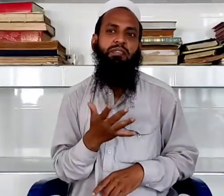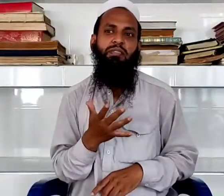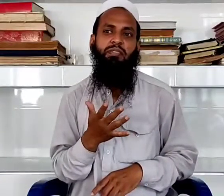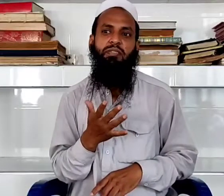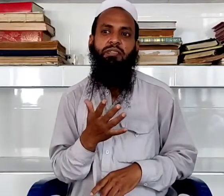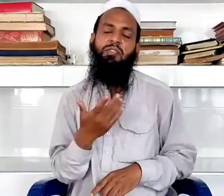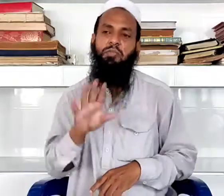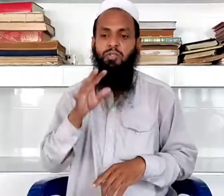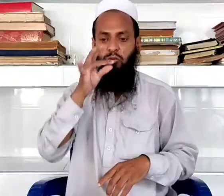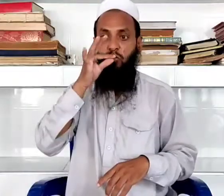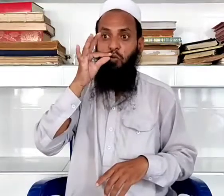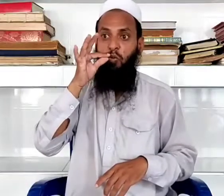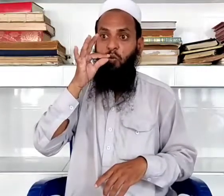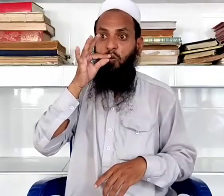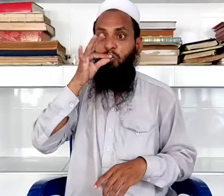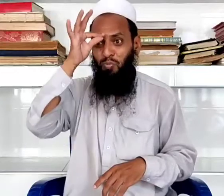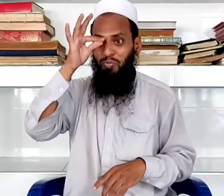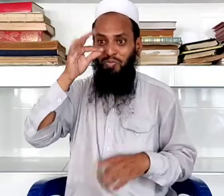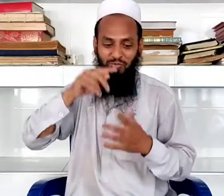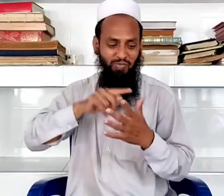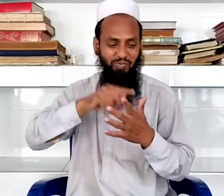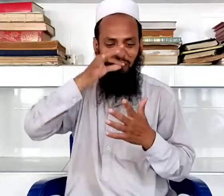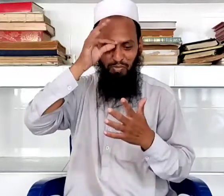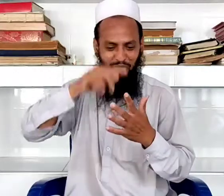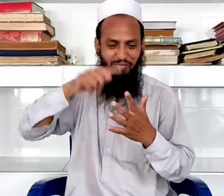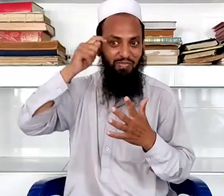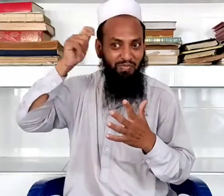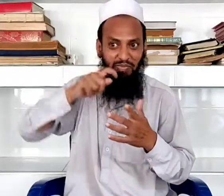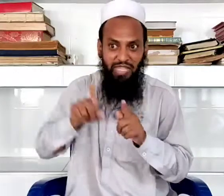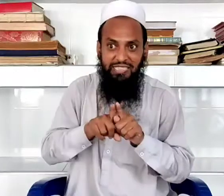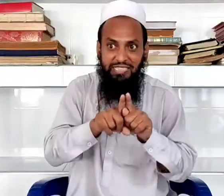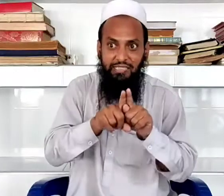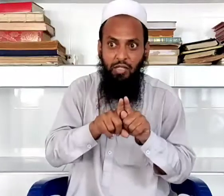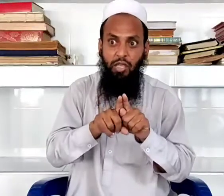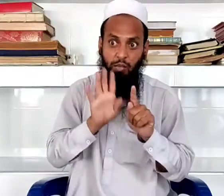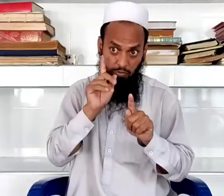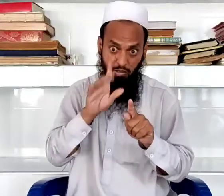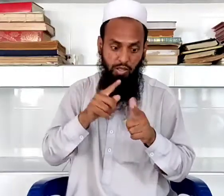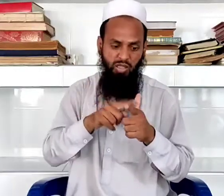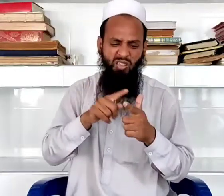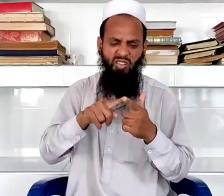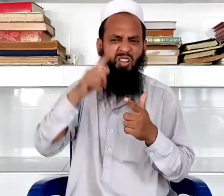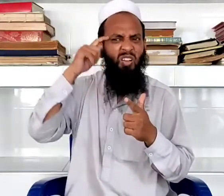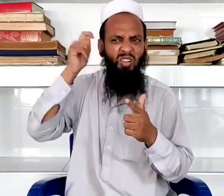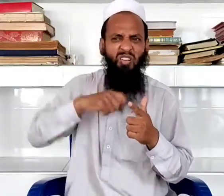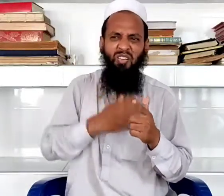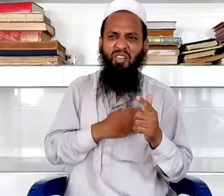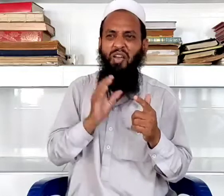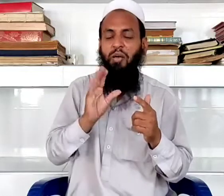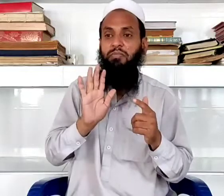ਨੇ ਬੜਾ ਹੀ ਨੁਮਾਇਆ ਕਿਰਦਾਰ ਅਦਾ ਕੀਤਾ ਹੈ। ਜੰਗੇ ਫਜ਼ਲ ਹੈ ਤੇ ਉਹਦੇ ਅੰਦਰ ਵੀ ਜਨਾਬੇ ਅਲੀ ਬਿਨ ਮੁਰਤਜ਼ਾ ਰਜ਼ੀ ਅੱਲਾਹੁ ਤਾਲਾ ਅਨਹੁ